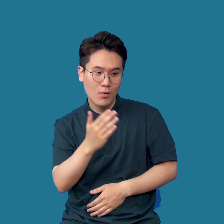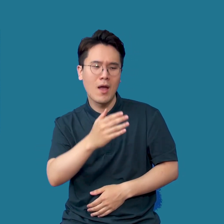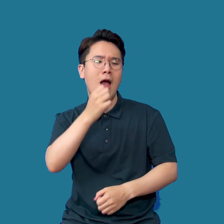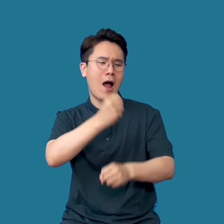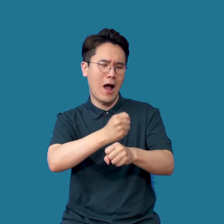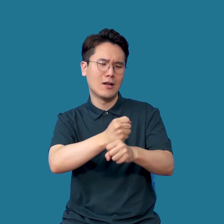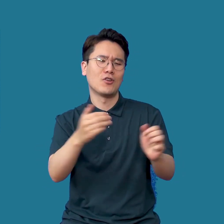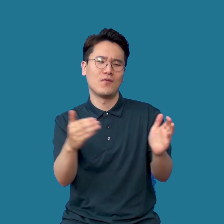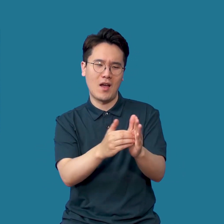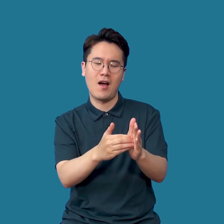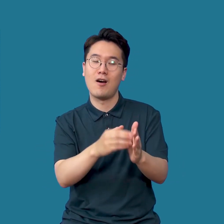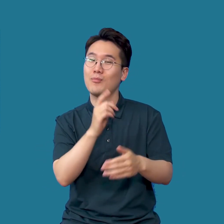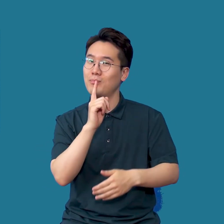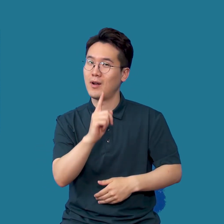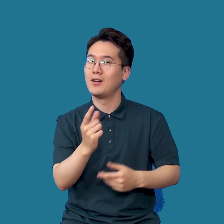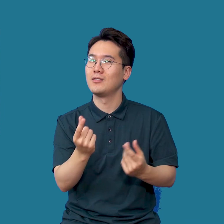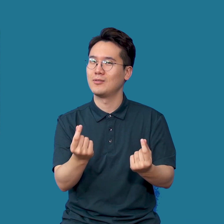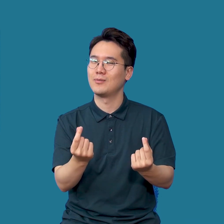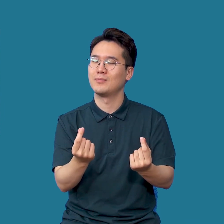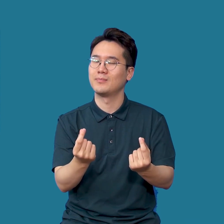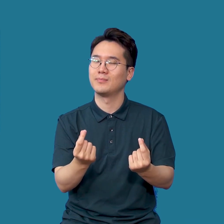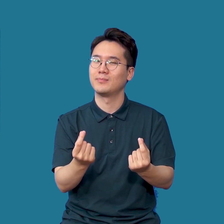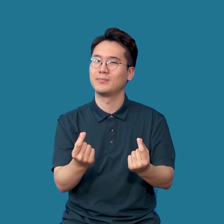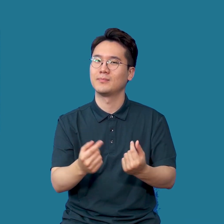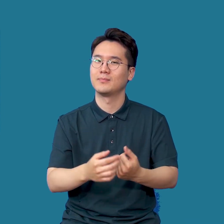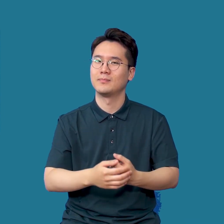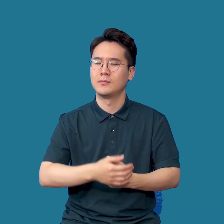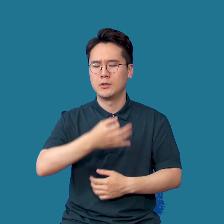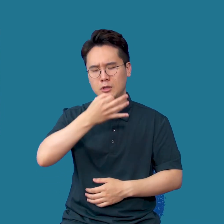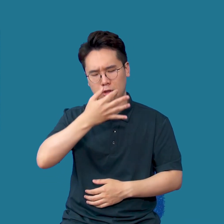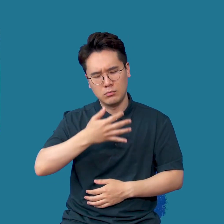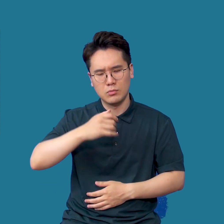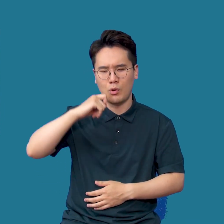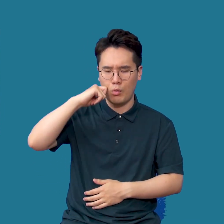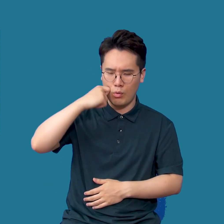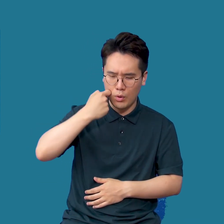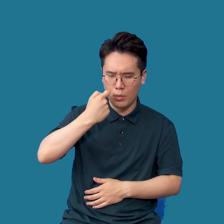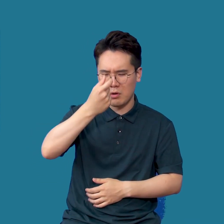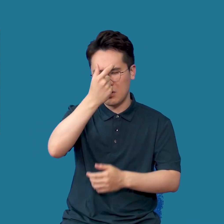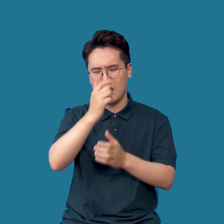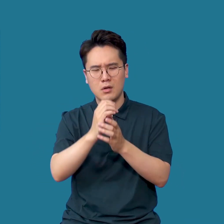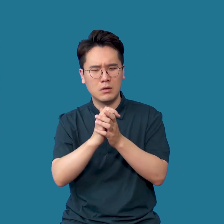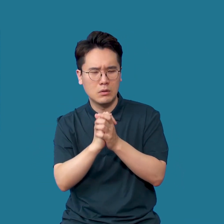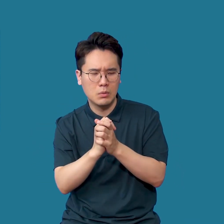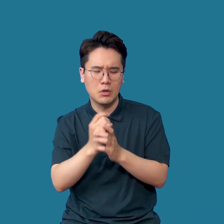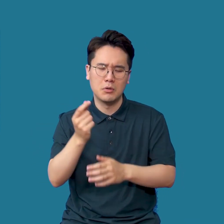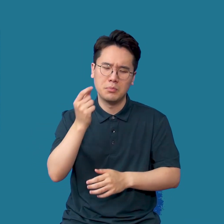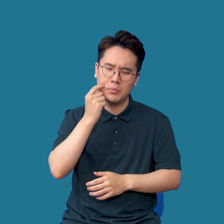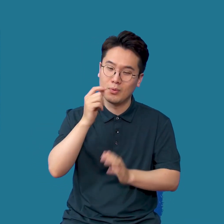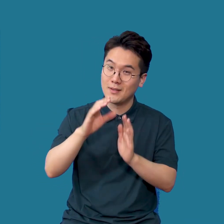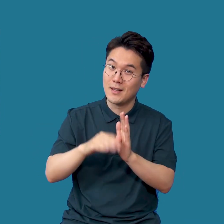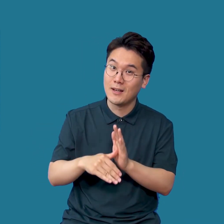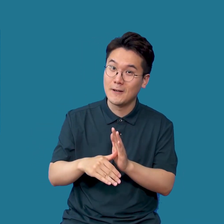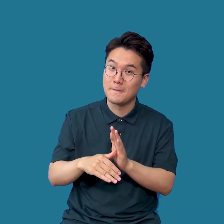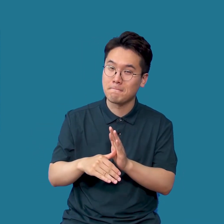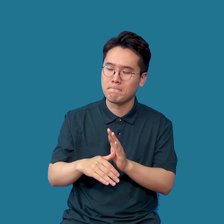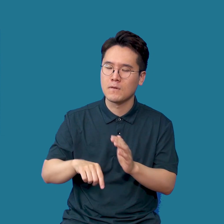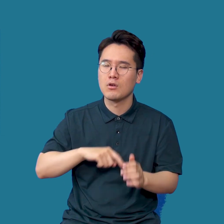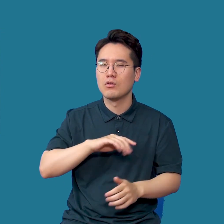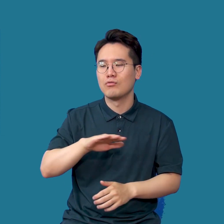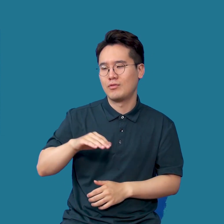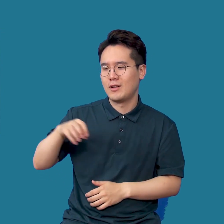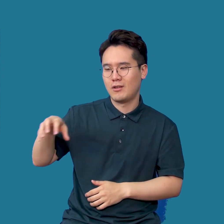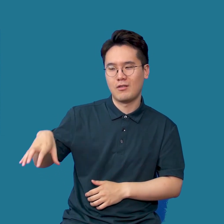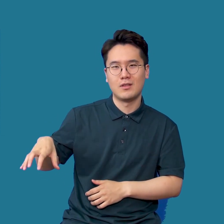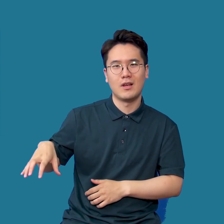했습니다. 힘들고 어려워 기도조차 나오지 않을 때는 우리 곁에 계시는 성령께서 우리를